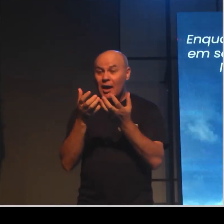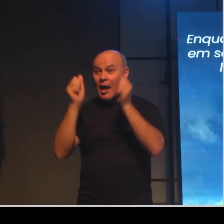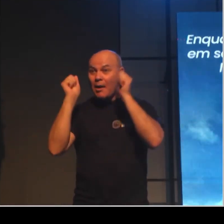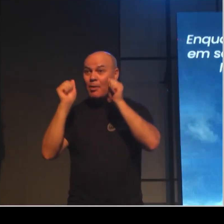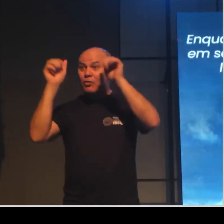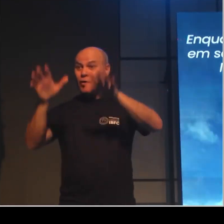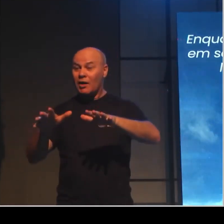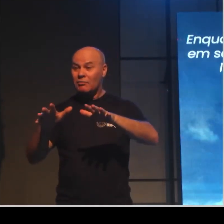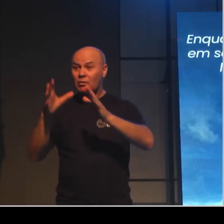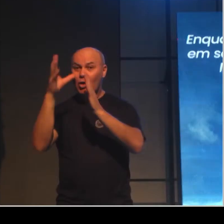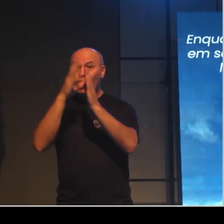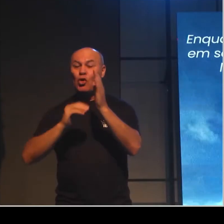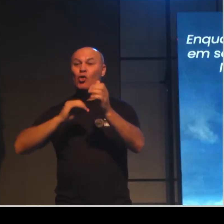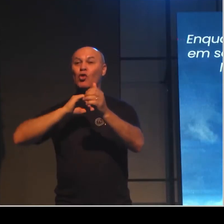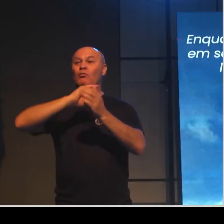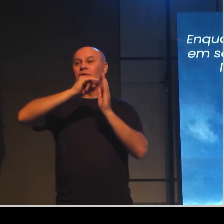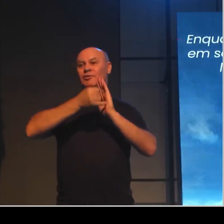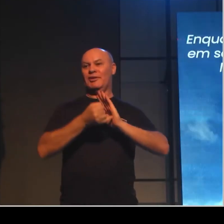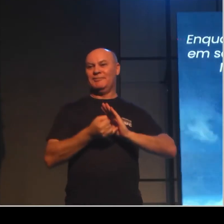Coopere